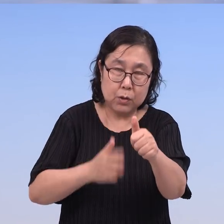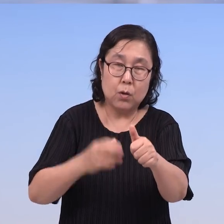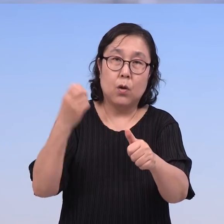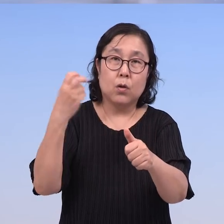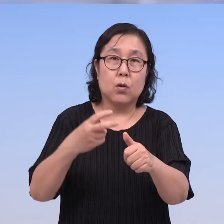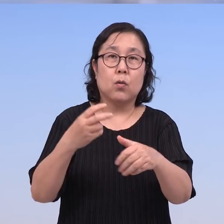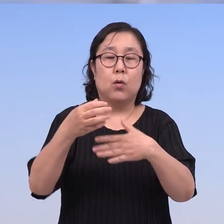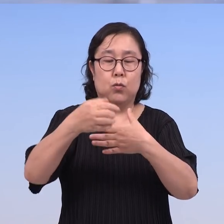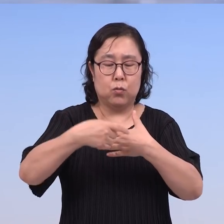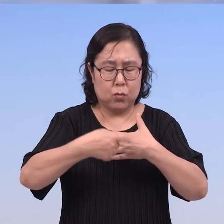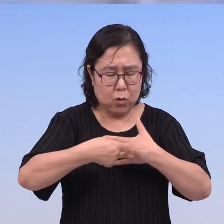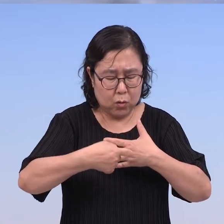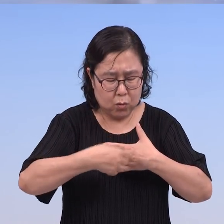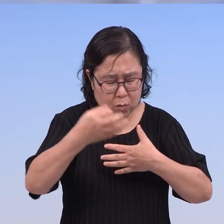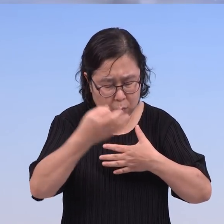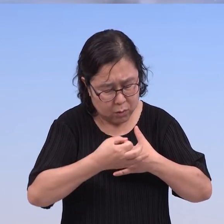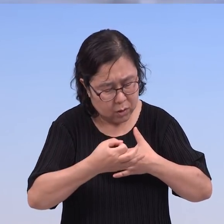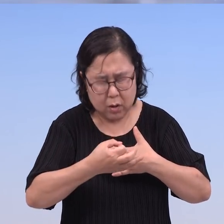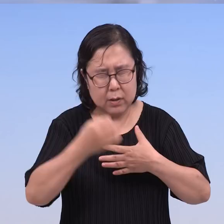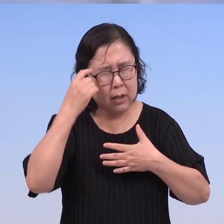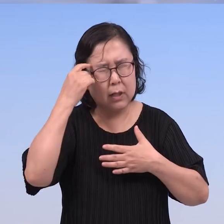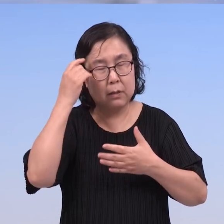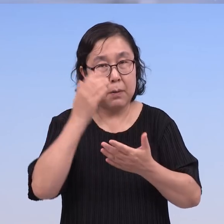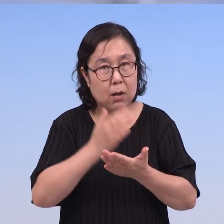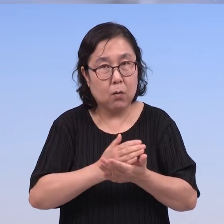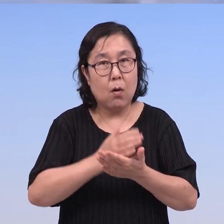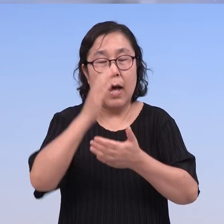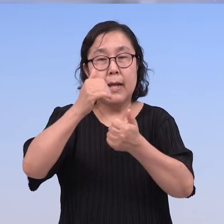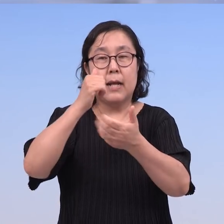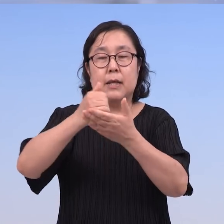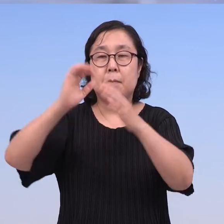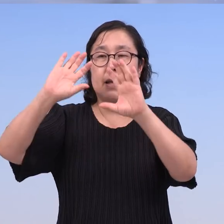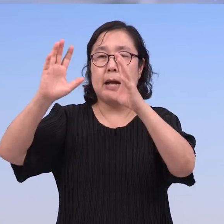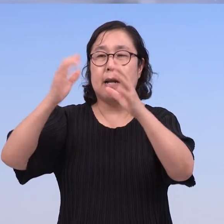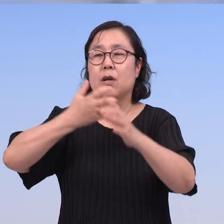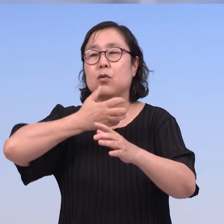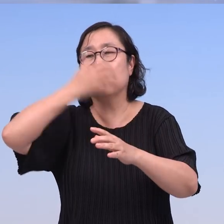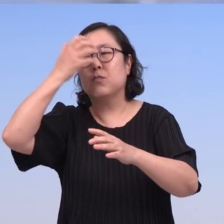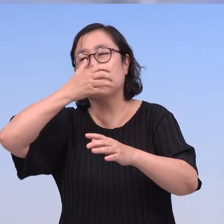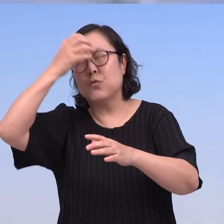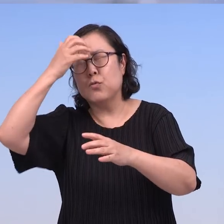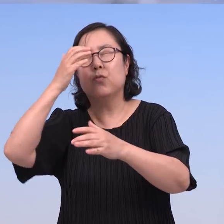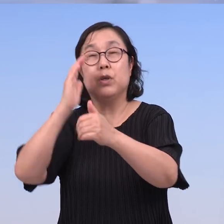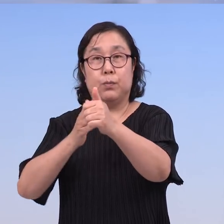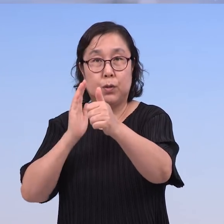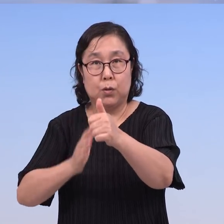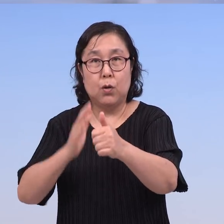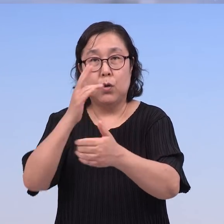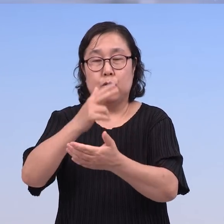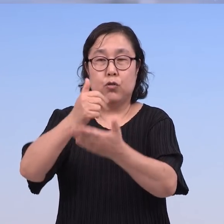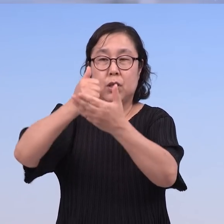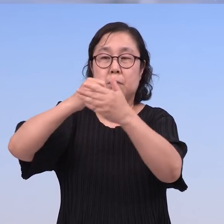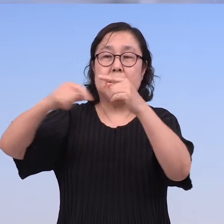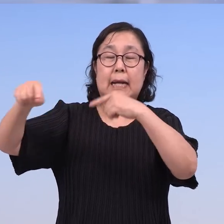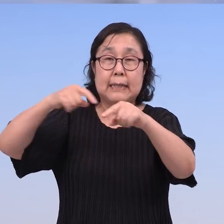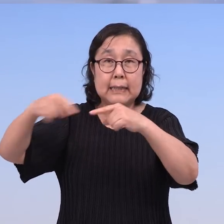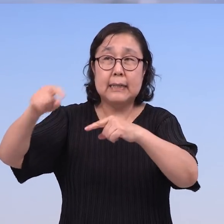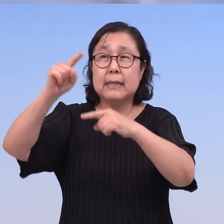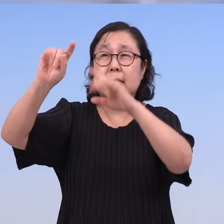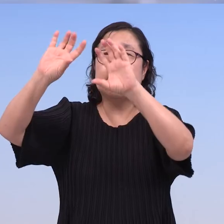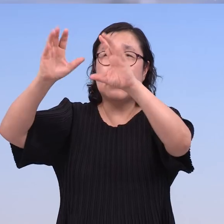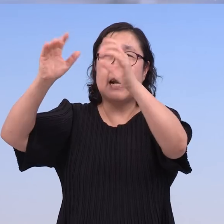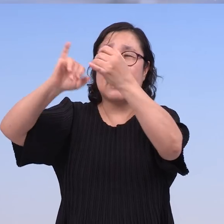아니하고 다니엘처럼 하나님 나라를 꿈꾸셔야 돼요. 주님 다스릴 그 나라가 반드시 온다는 것, 주님 다스리는